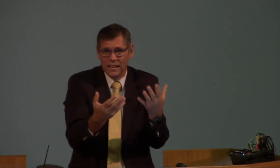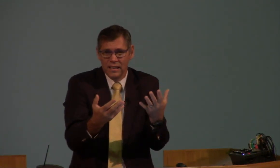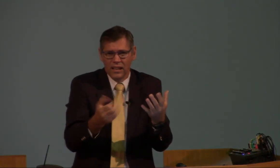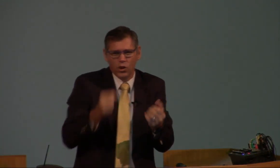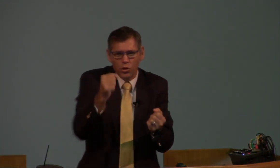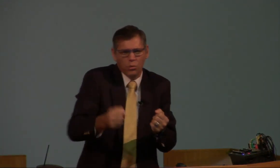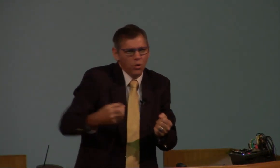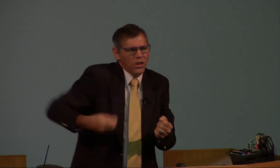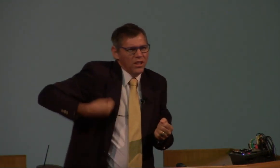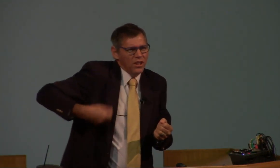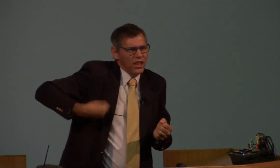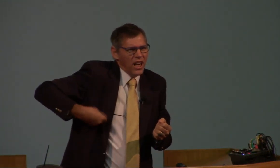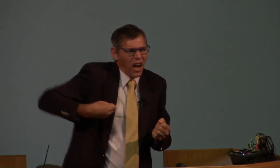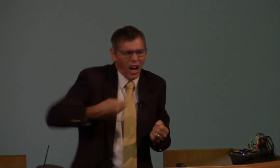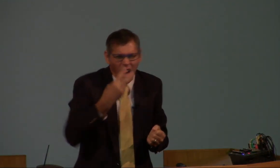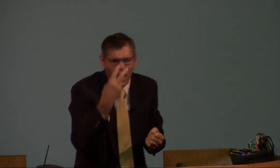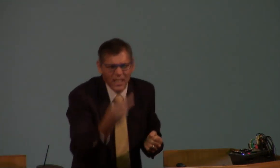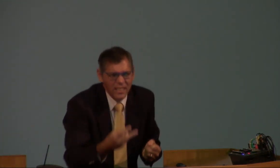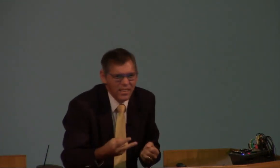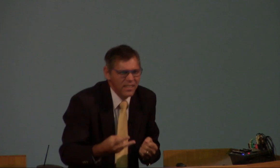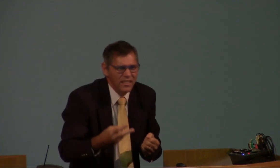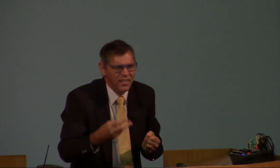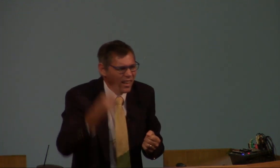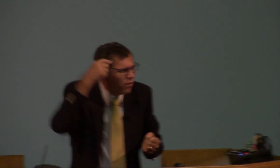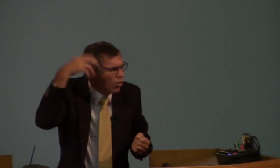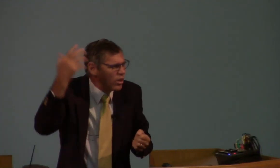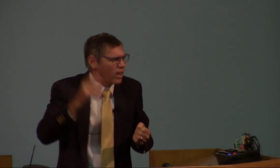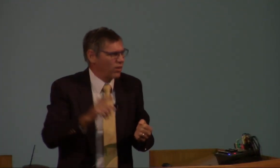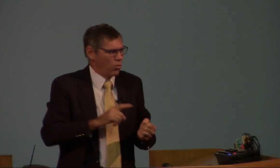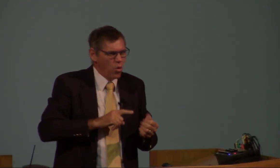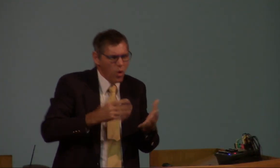Toe is Moses nuuskierig en hy wonder, hoe?